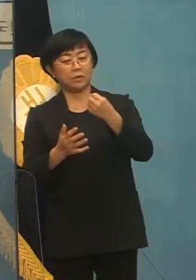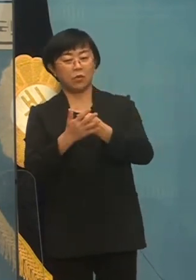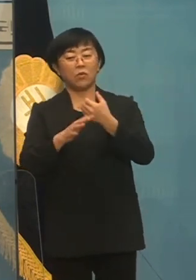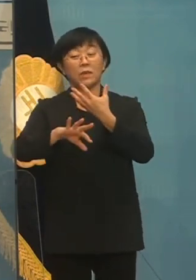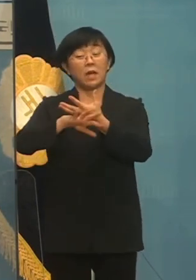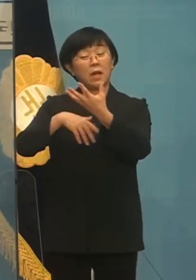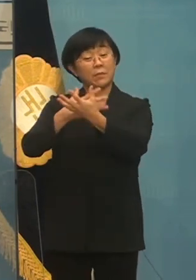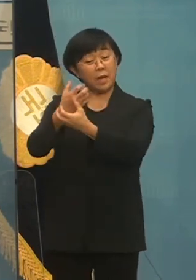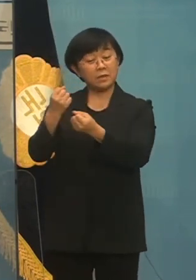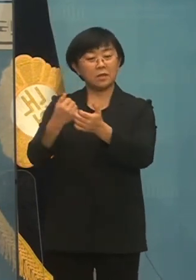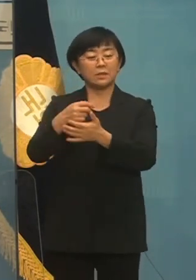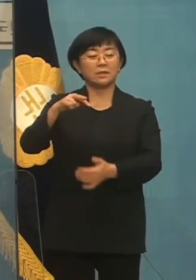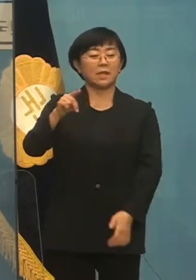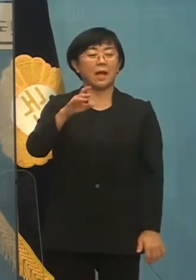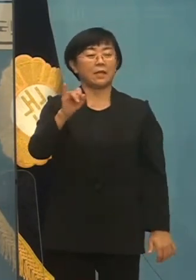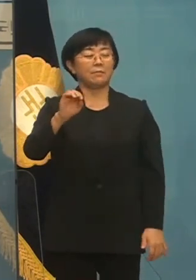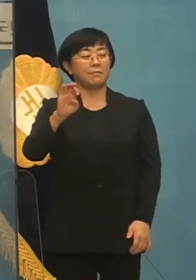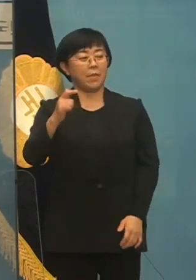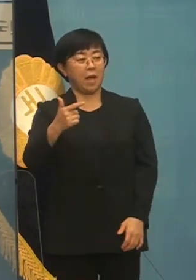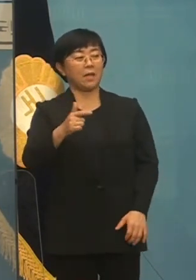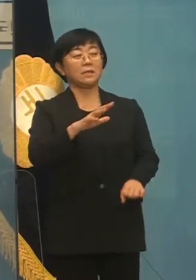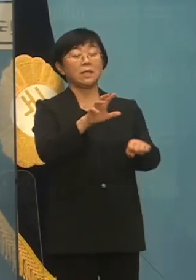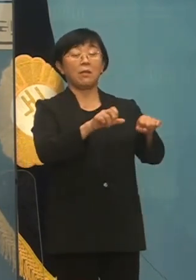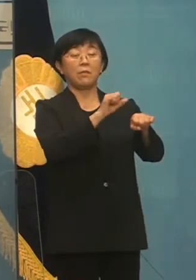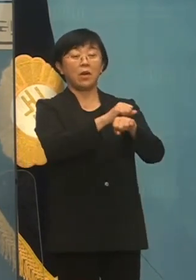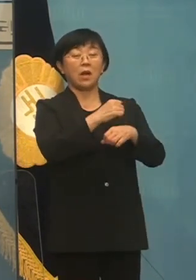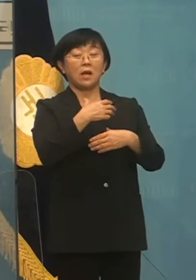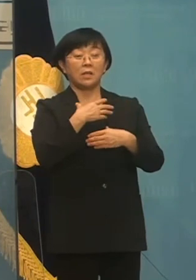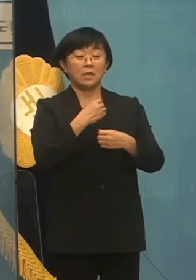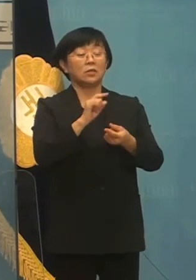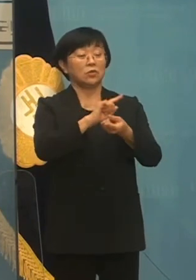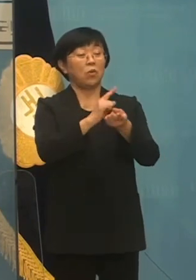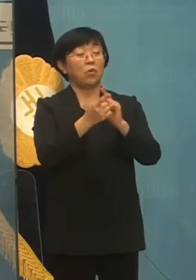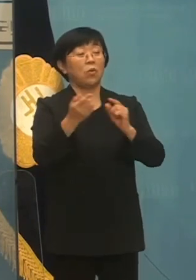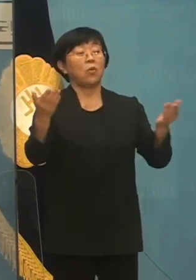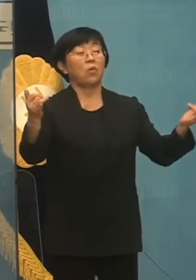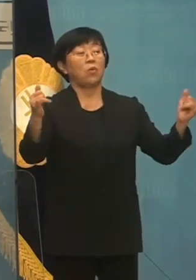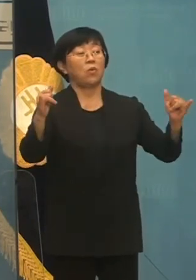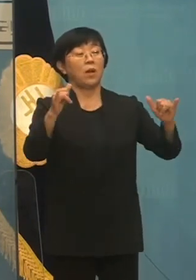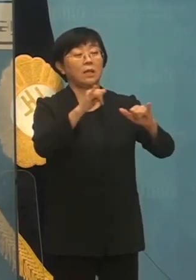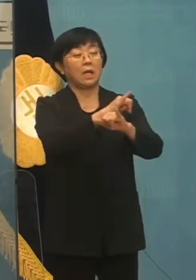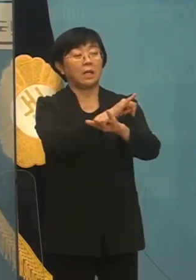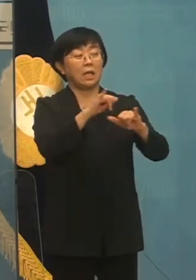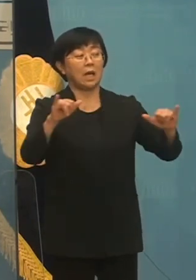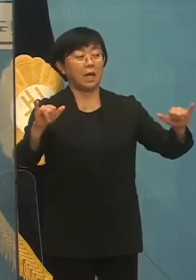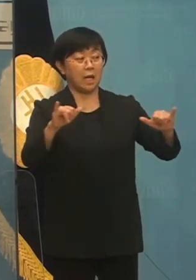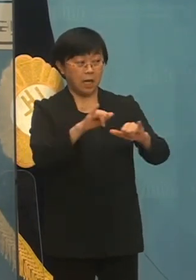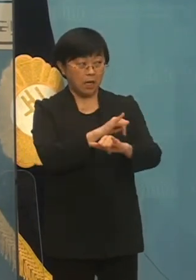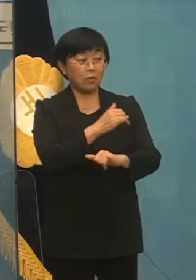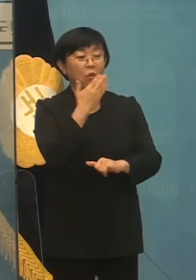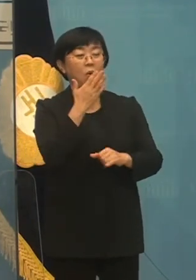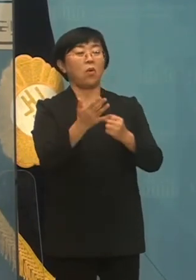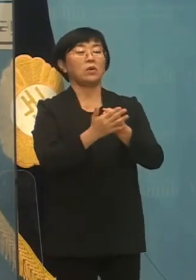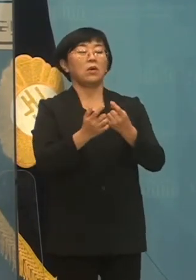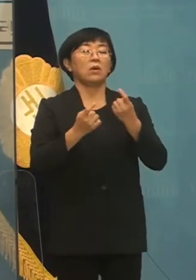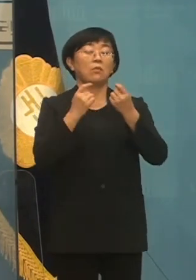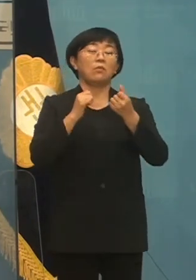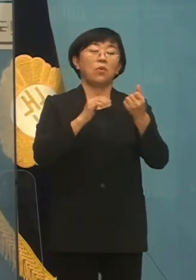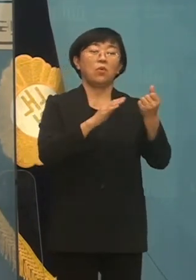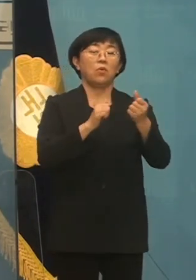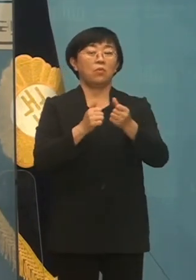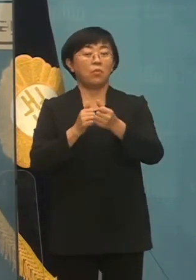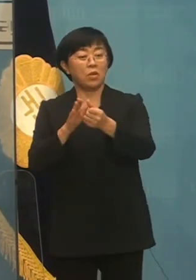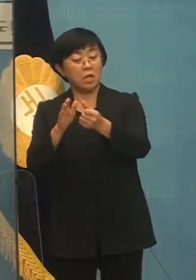시작했습니다. 사이판, 싱가포르 안전하니까 서로 교류를 하고 여행객을